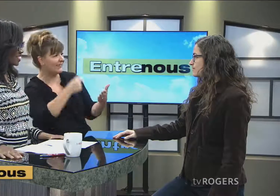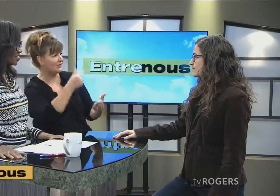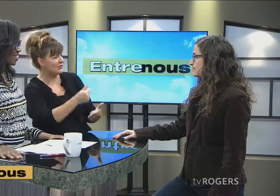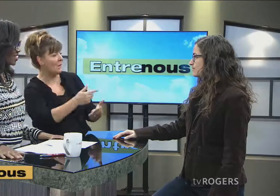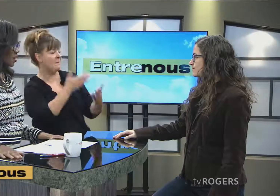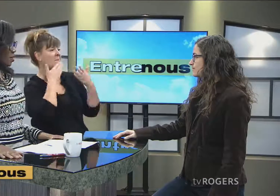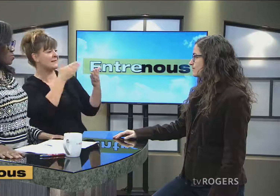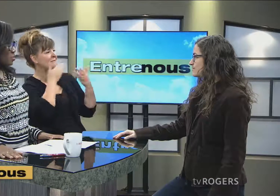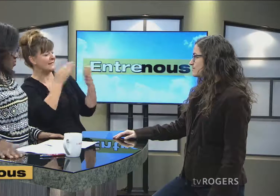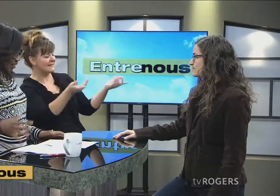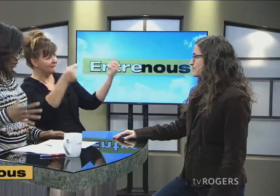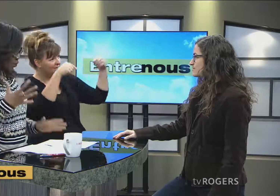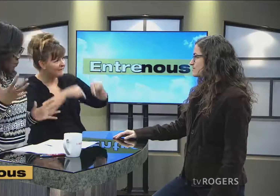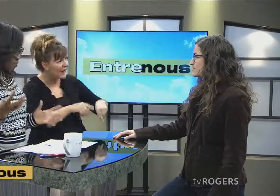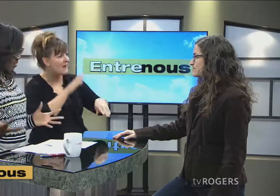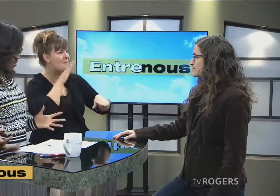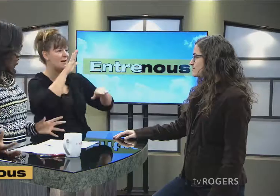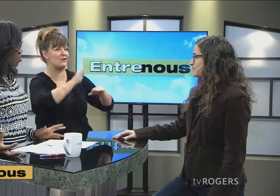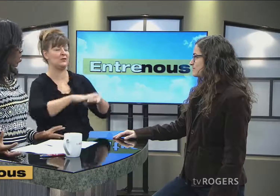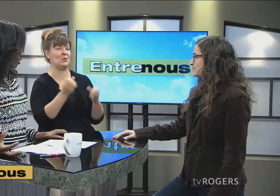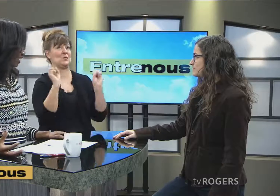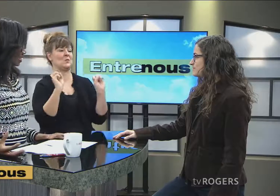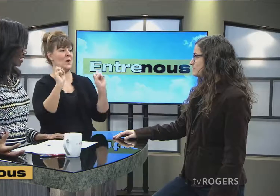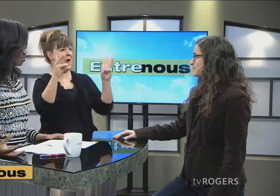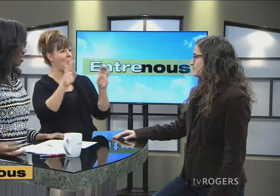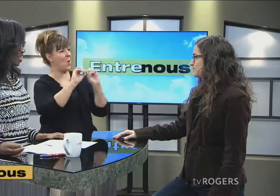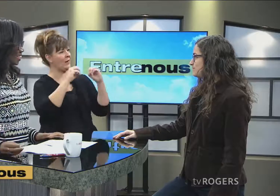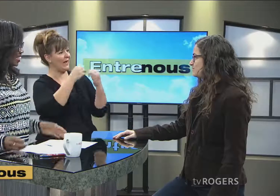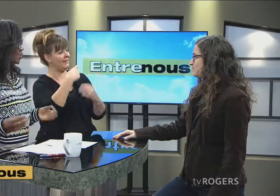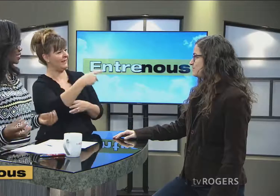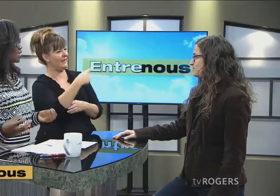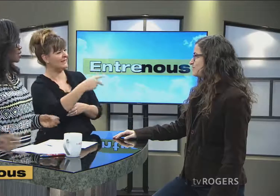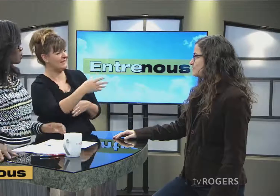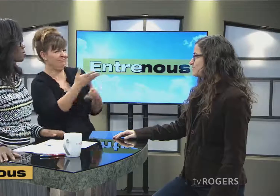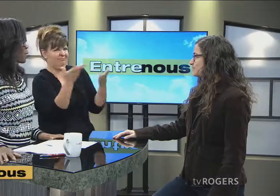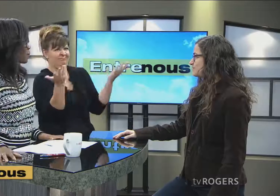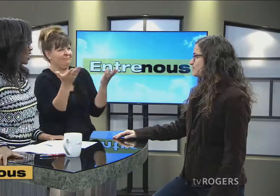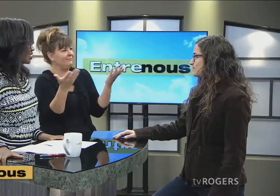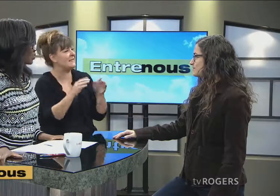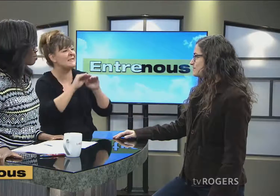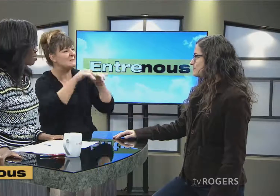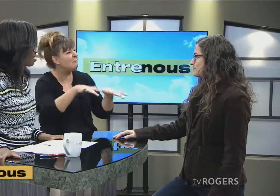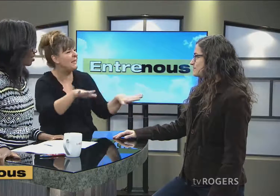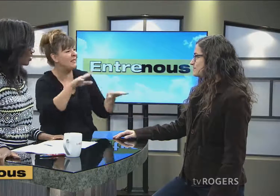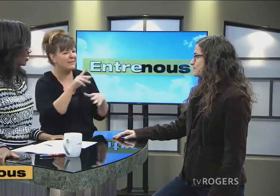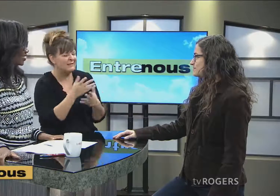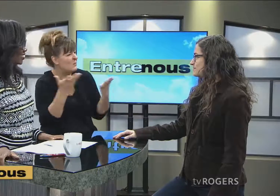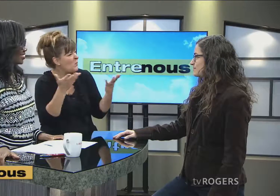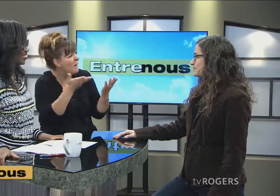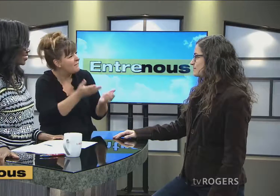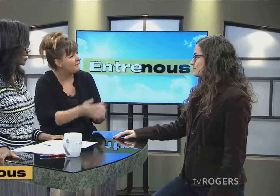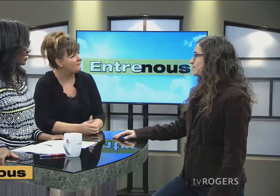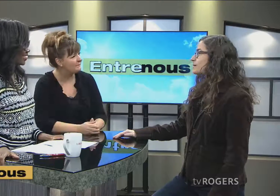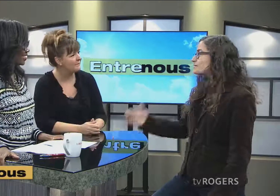nous, Tiffane, pour nous parler de ce merveilleux organisme. Qu'est-ce que c'est que Spill Propagation d'abord?